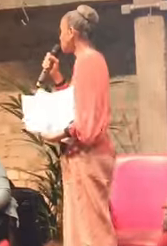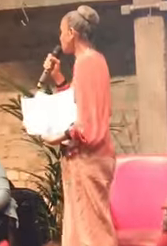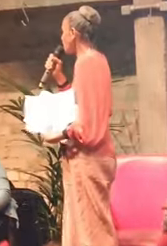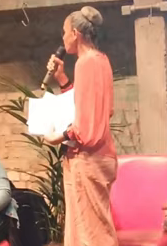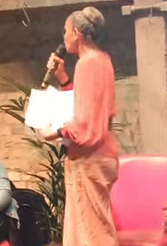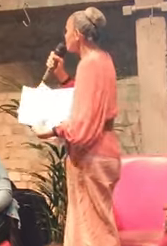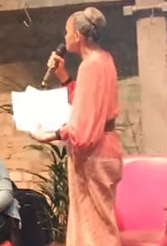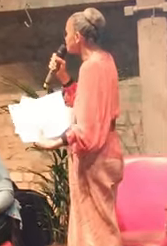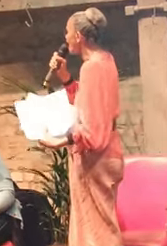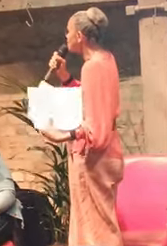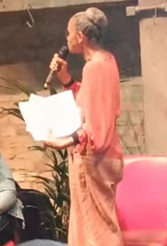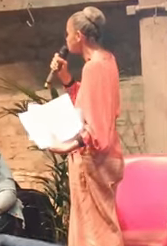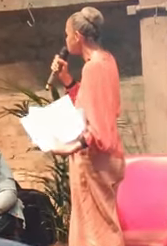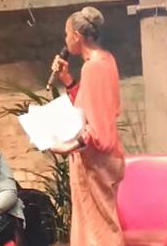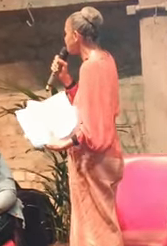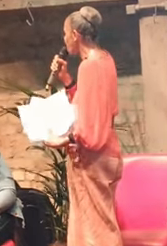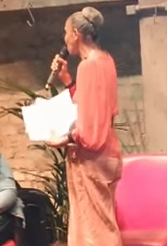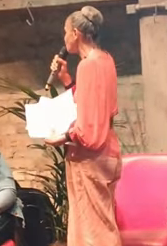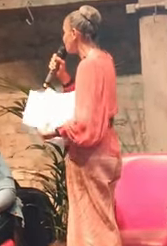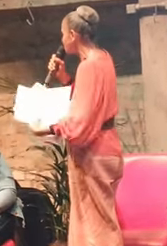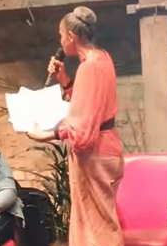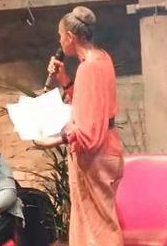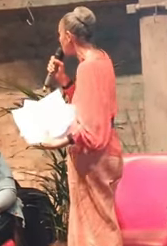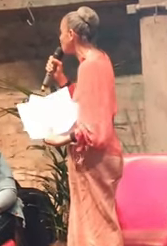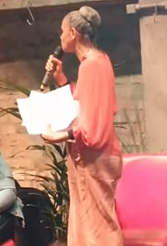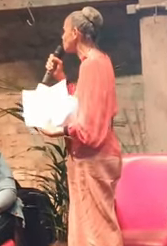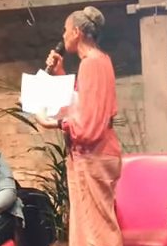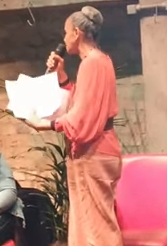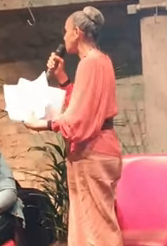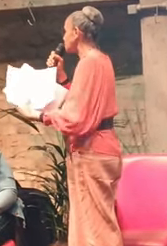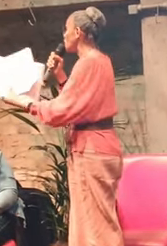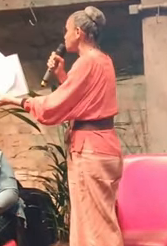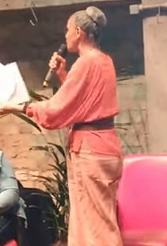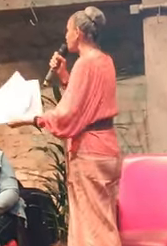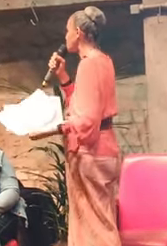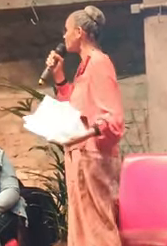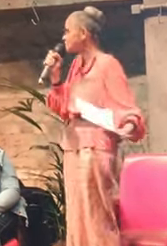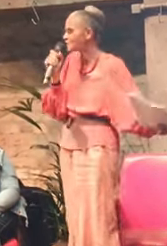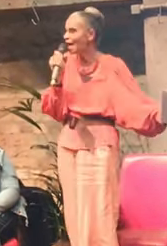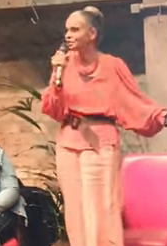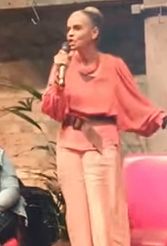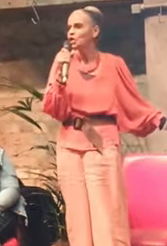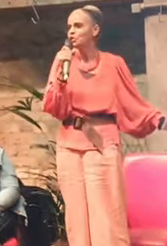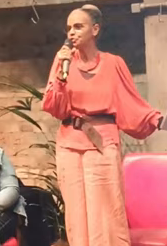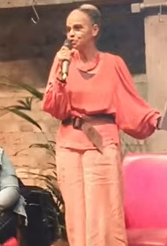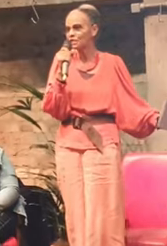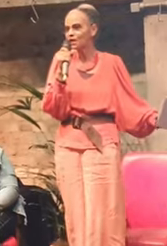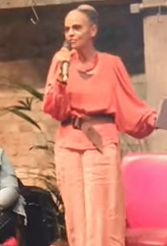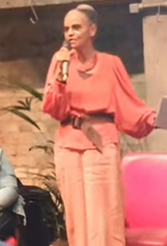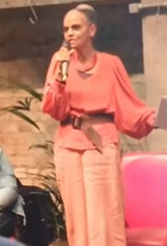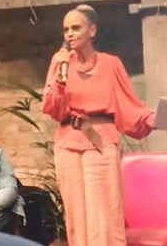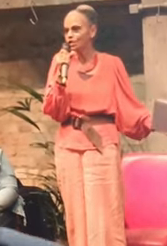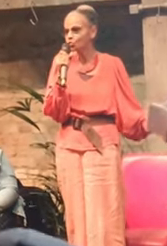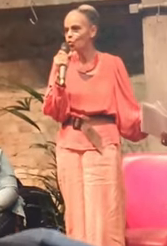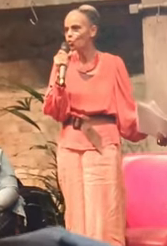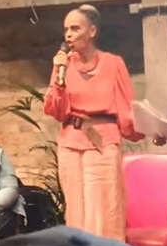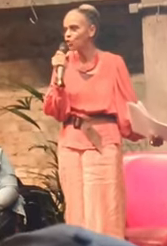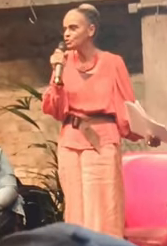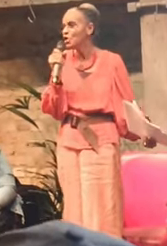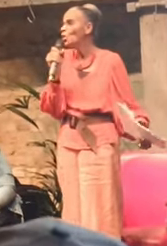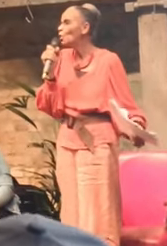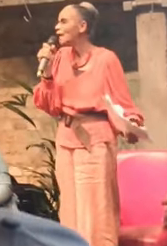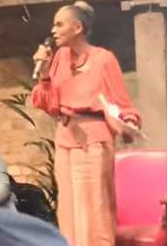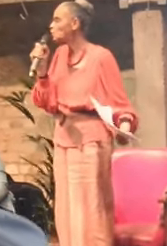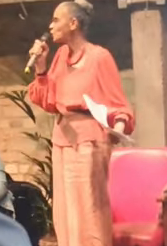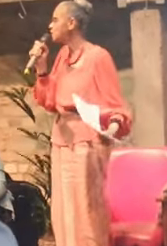Se eu disser que uma cidade sustentável e resiliente, que nós teremos uma cidade sustentável e resiliente com o